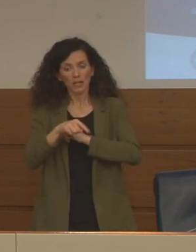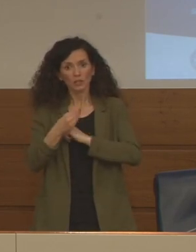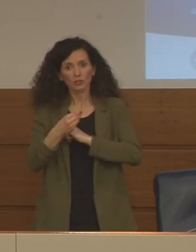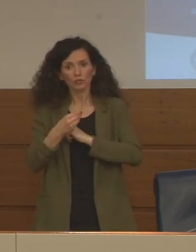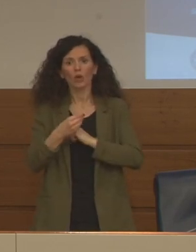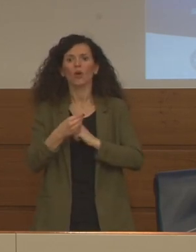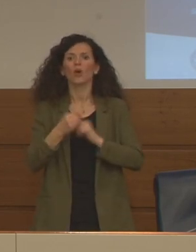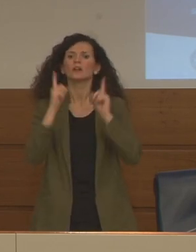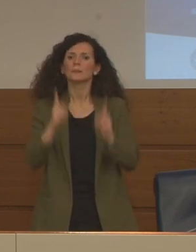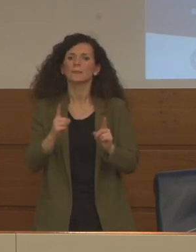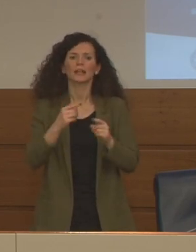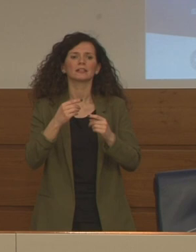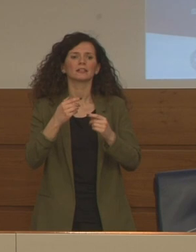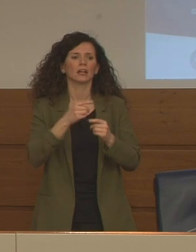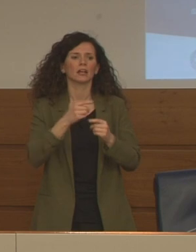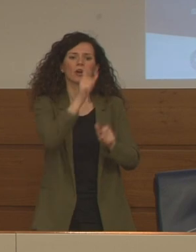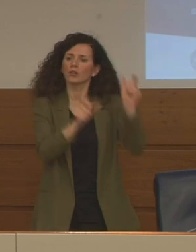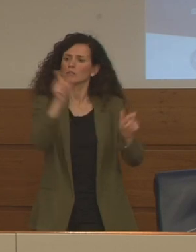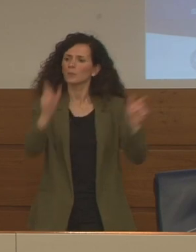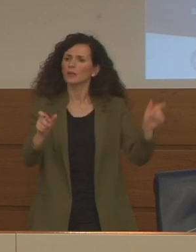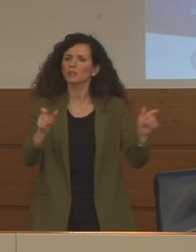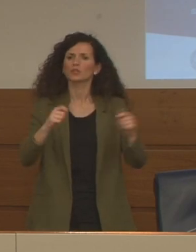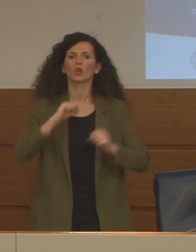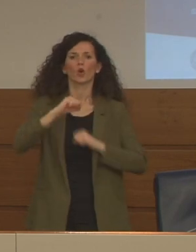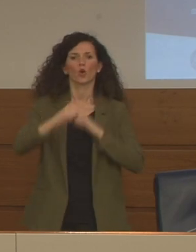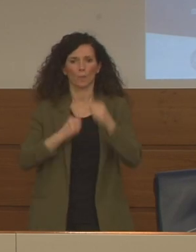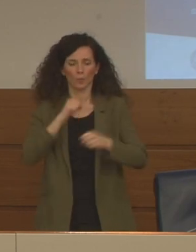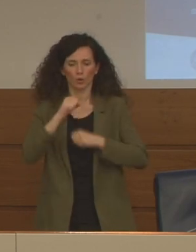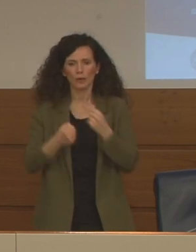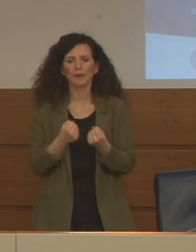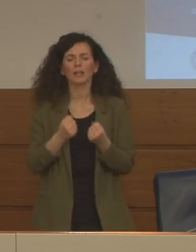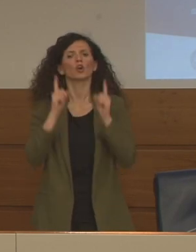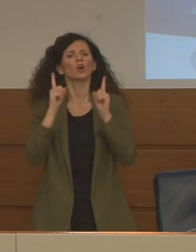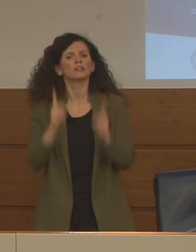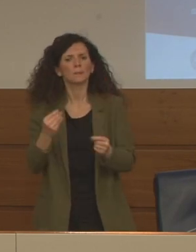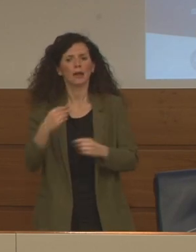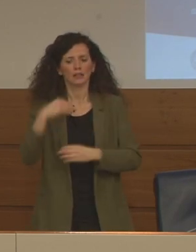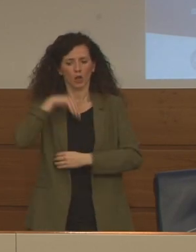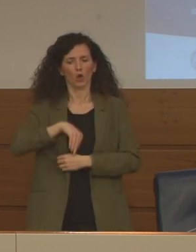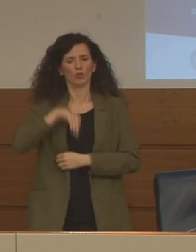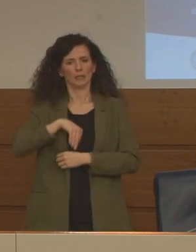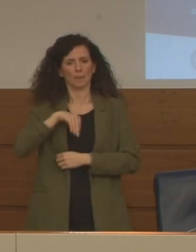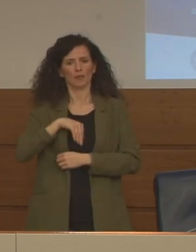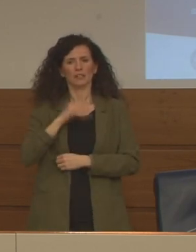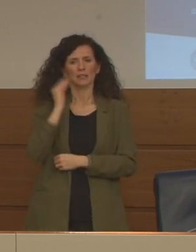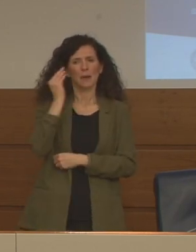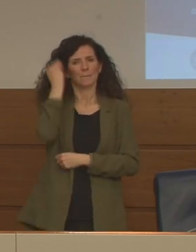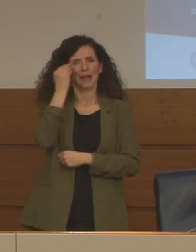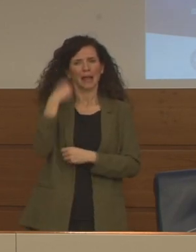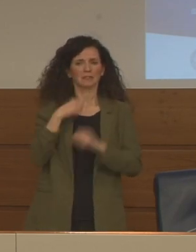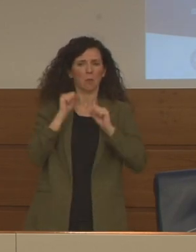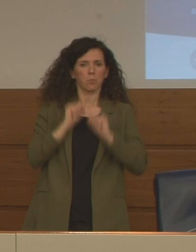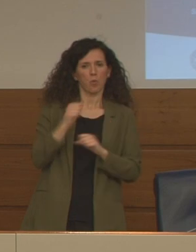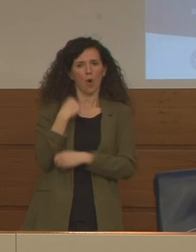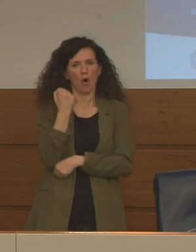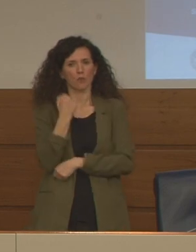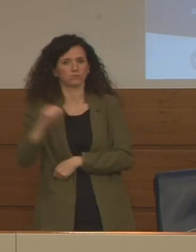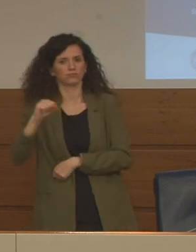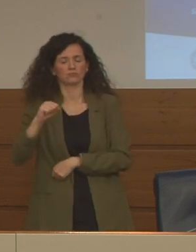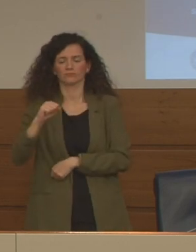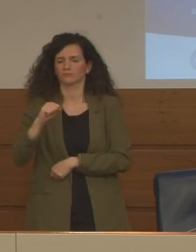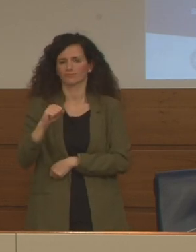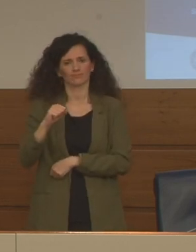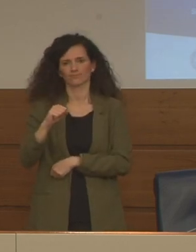di ognuno passa anche attraverso la consapevolezza che non ci sono scorciatoie che non ci sono